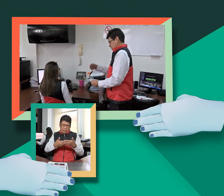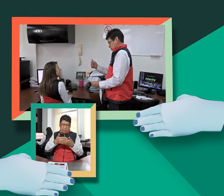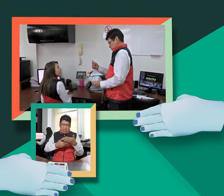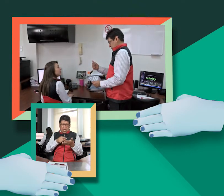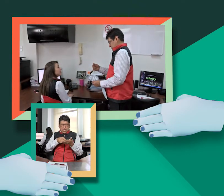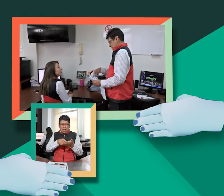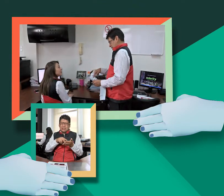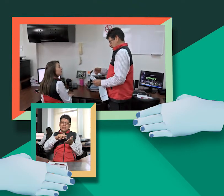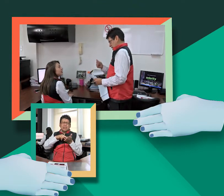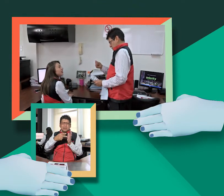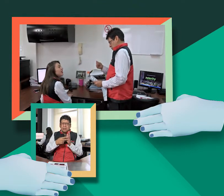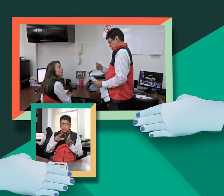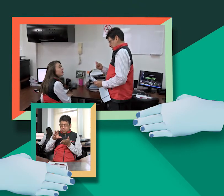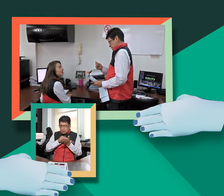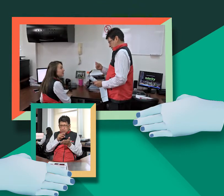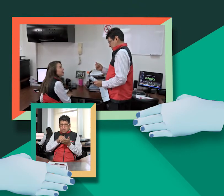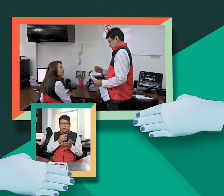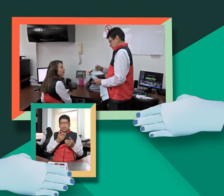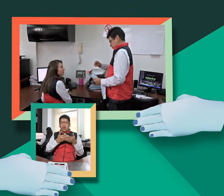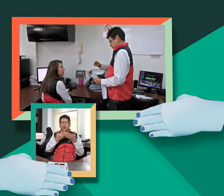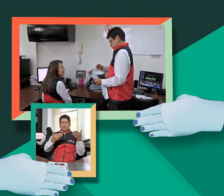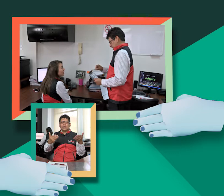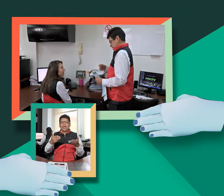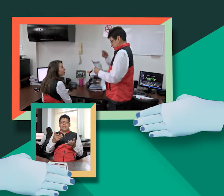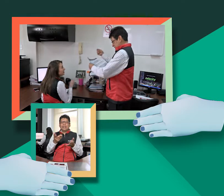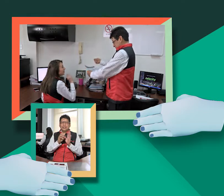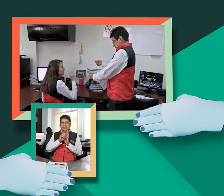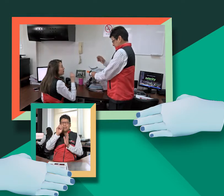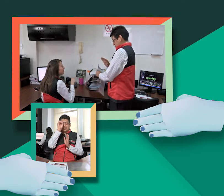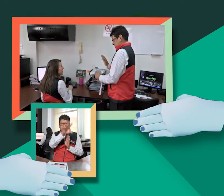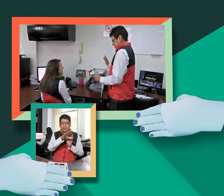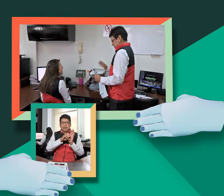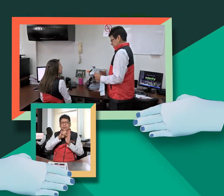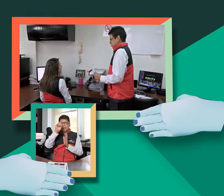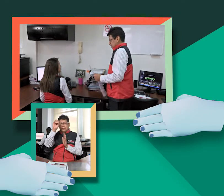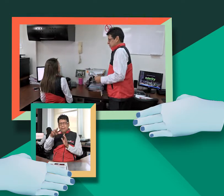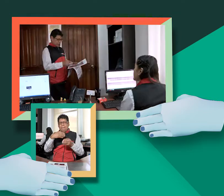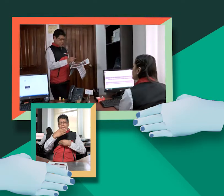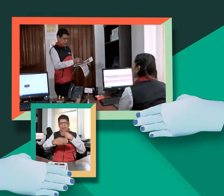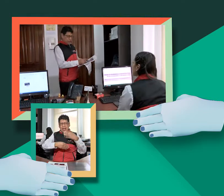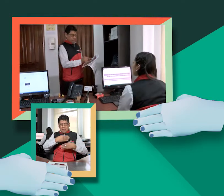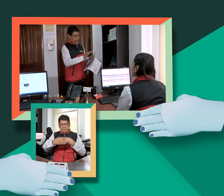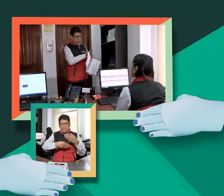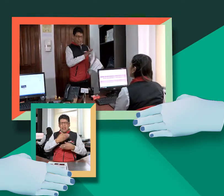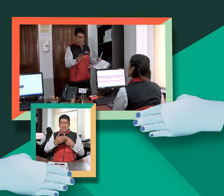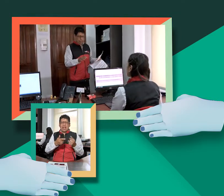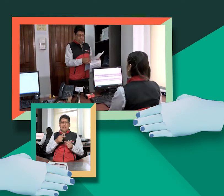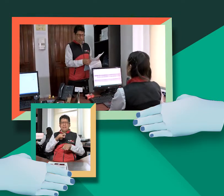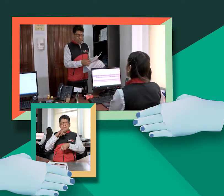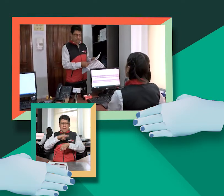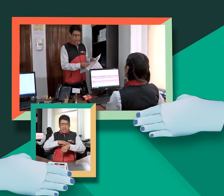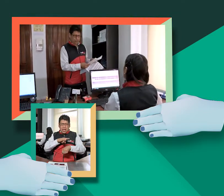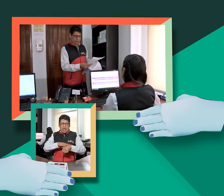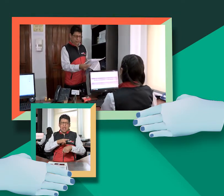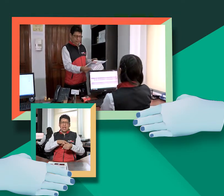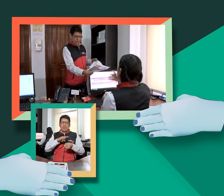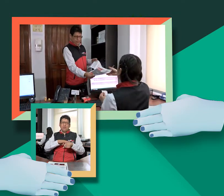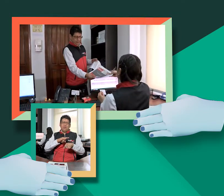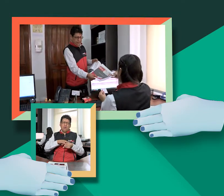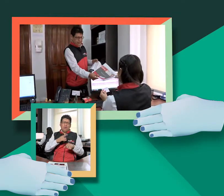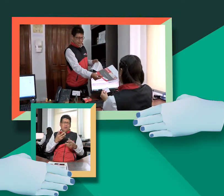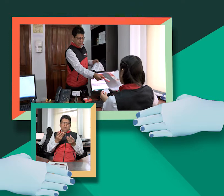registros depósitos retiras también a comprar los suministros de oficina y